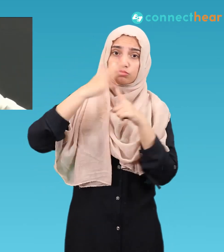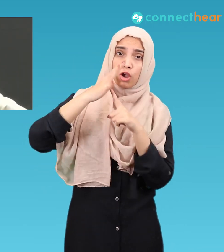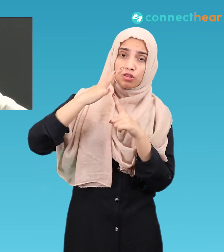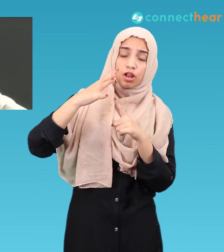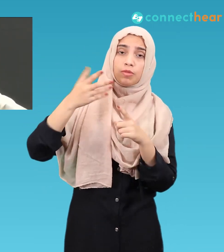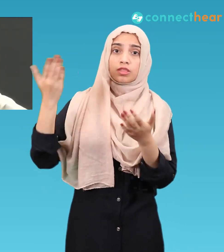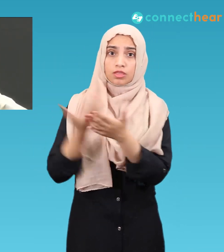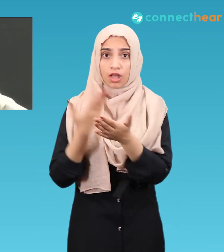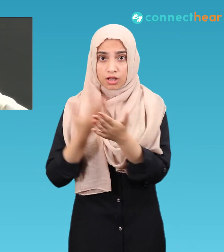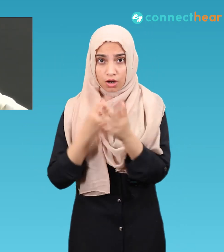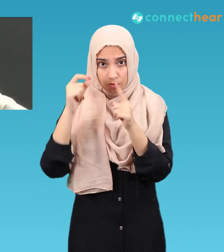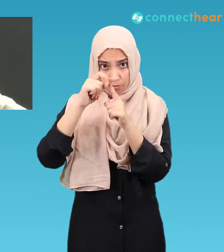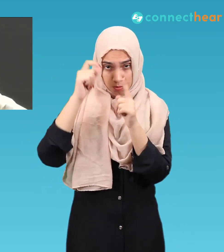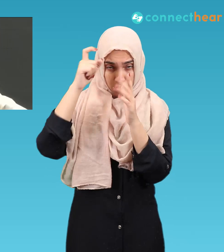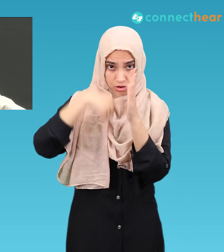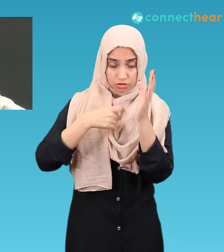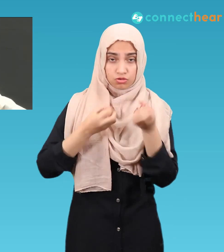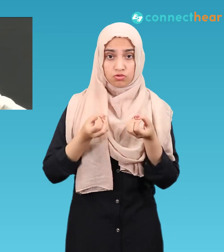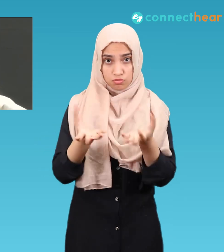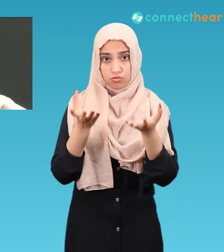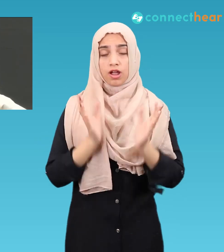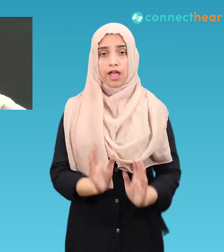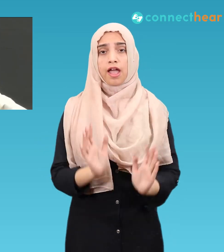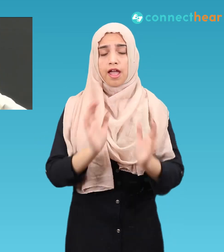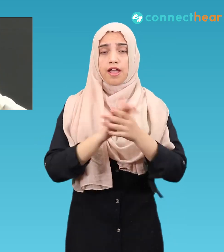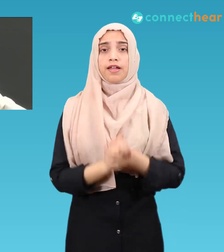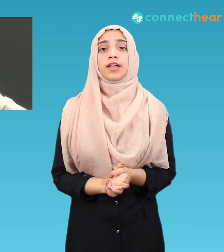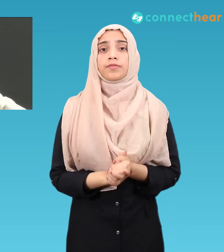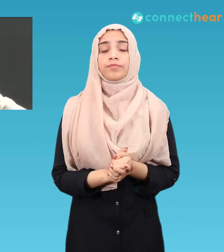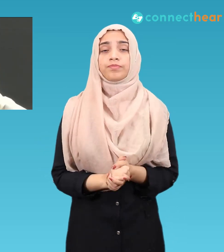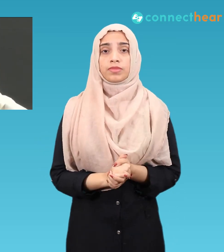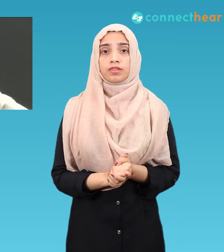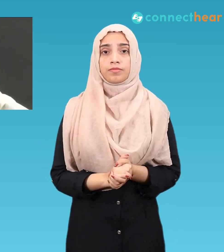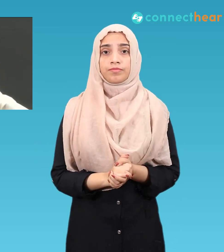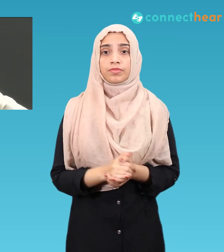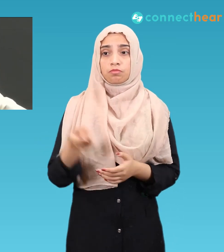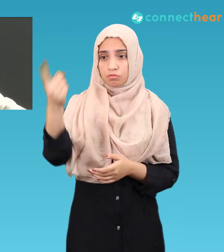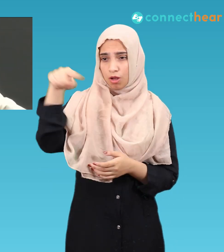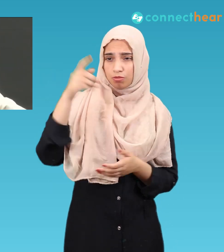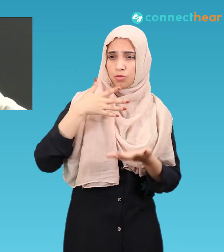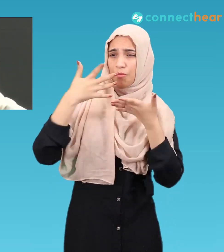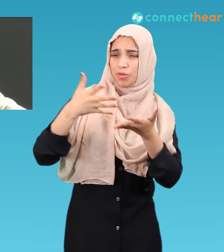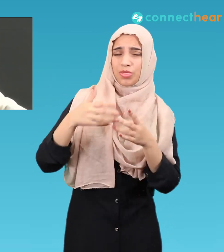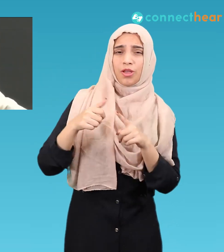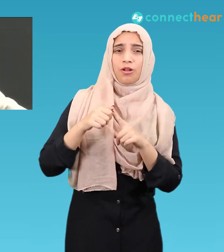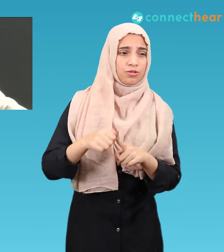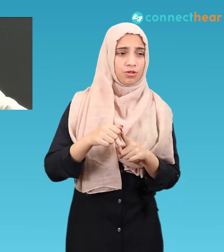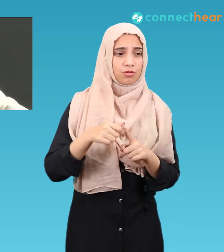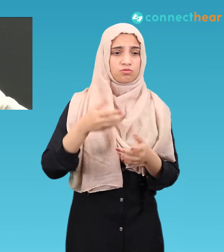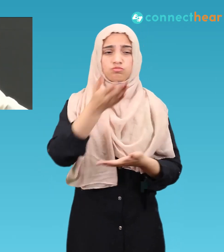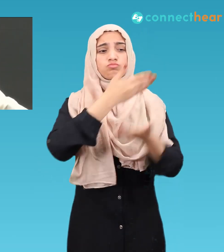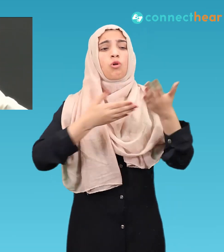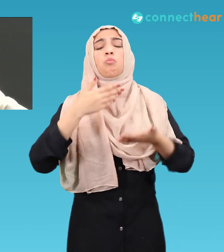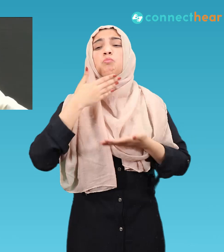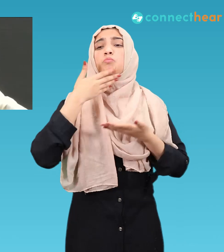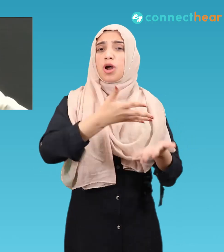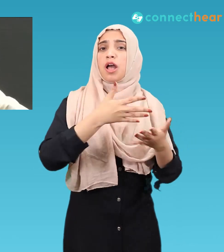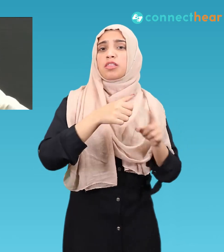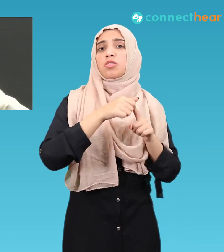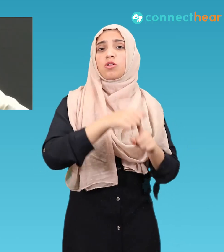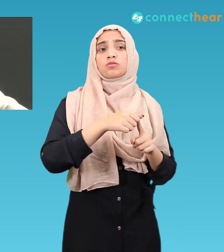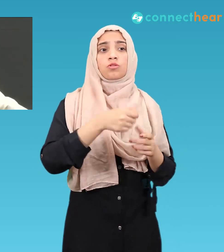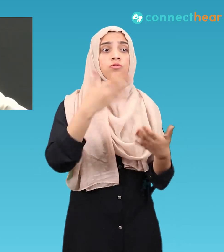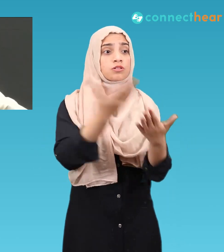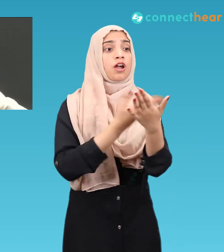کے ہاؤسنگ شروع ہو چکی ہے، اور ہر جگہ کیونکہ ہاؤسنگ